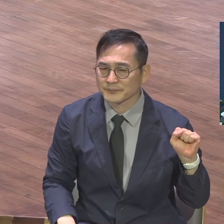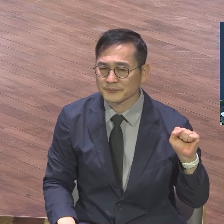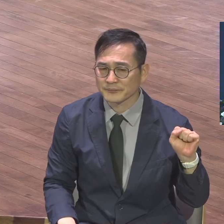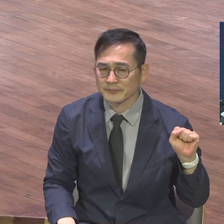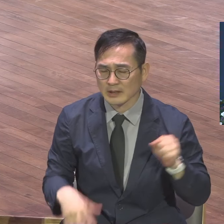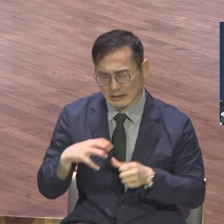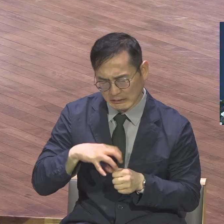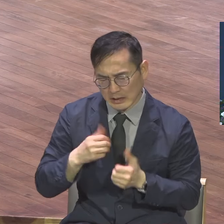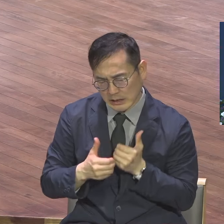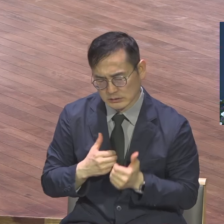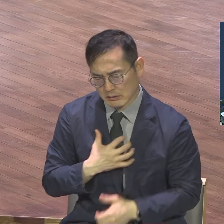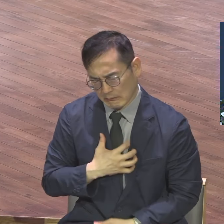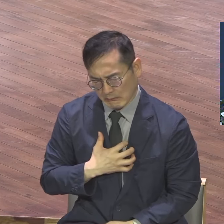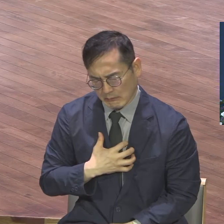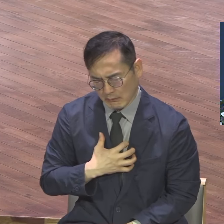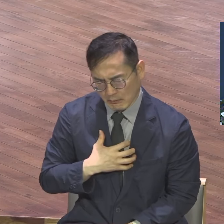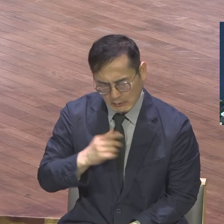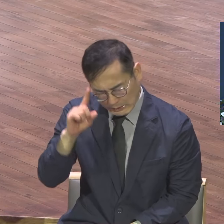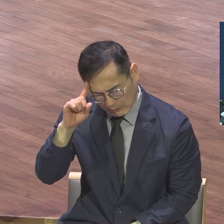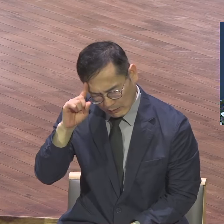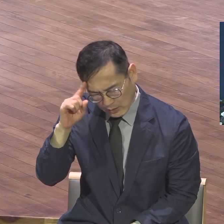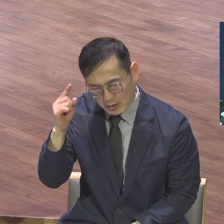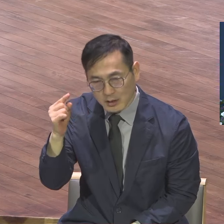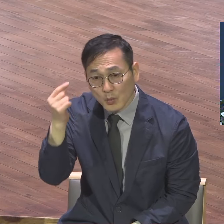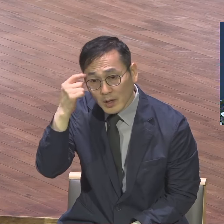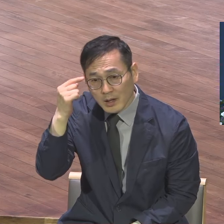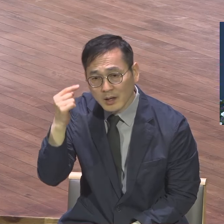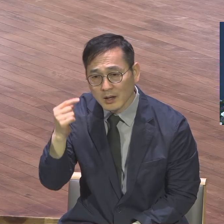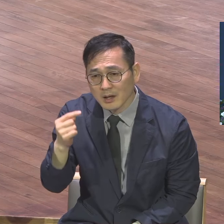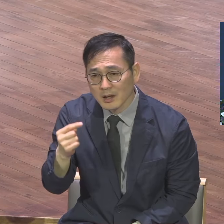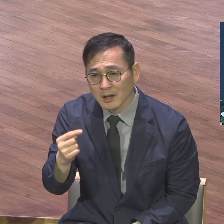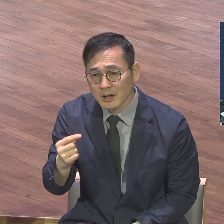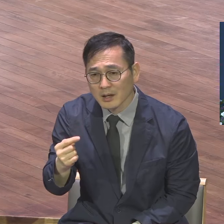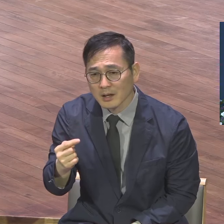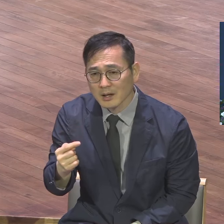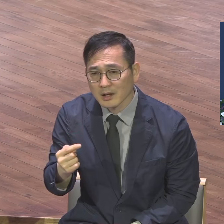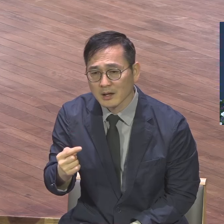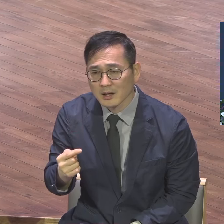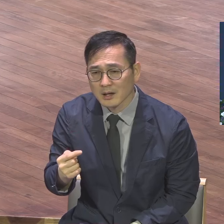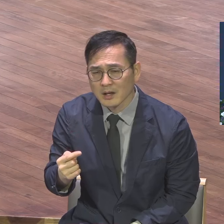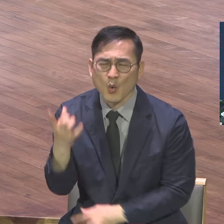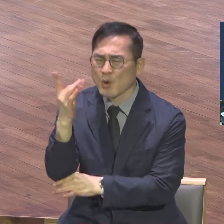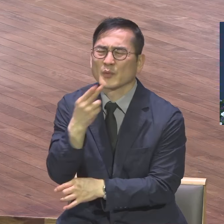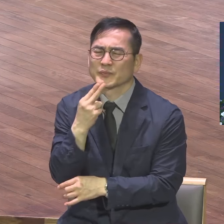눌림이 있습니까? 뭐가 두려움이 있습니까? 사단에 다 속인 거라니까.